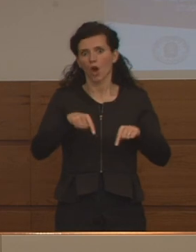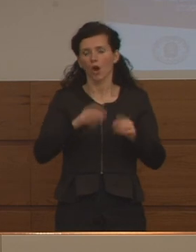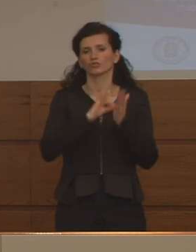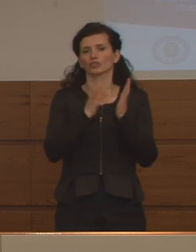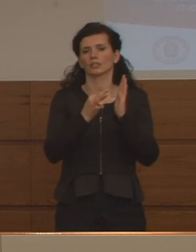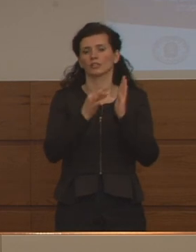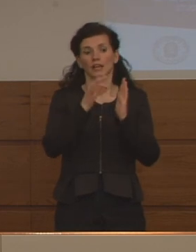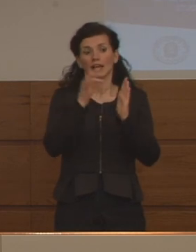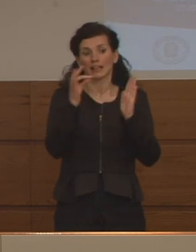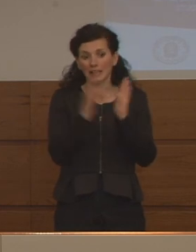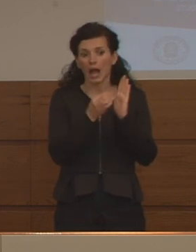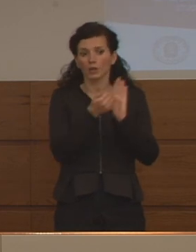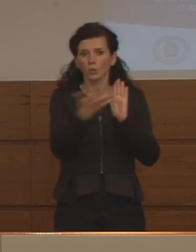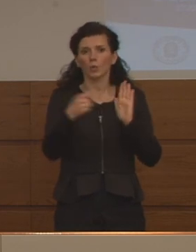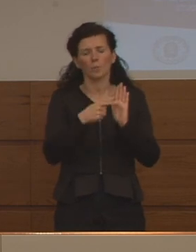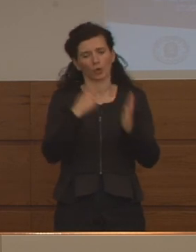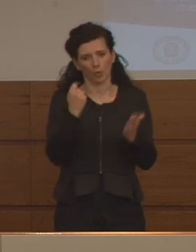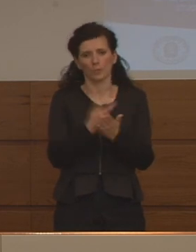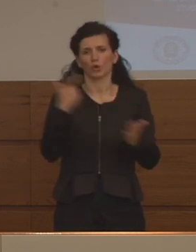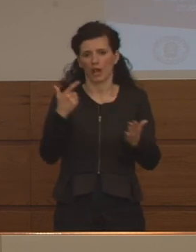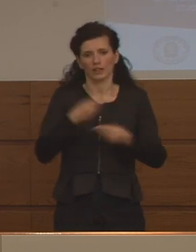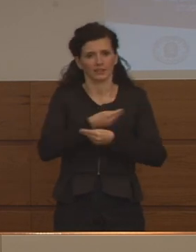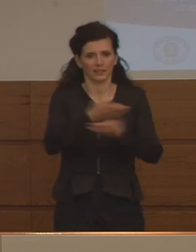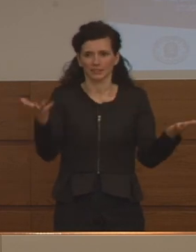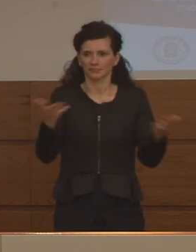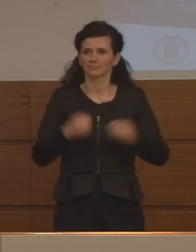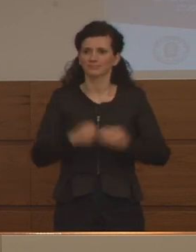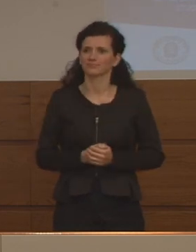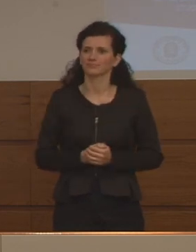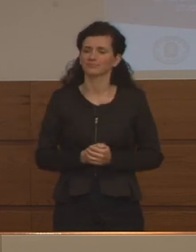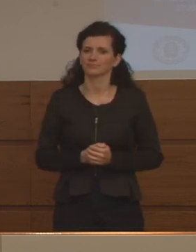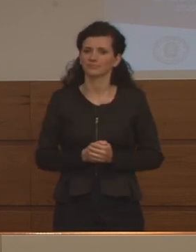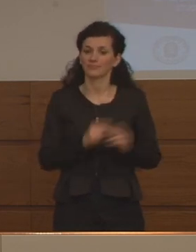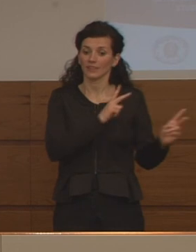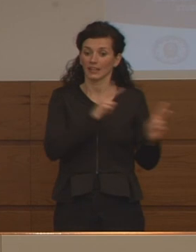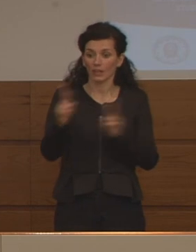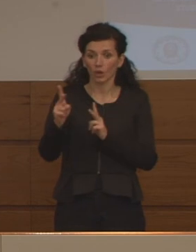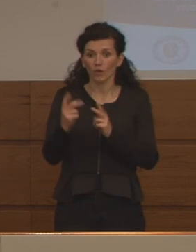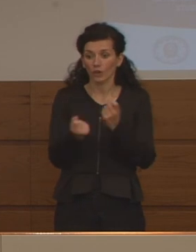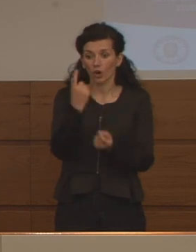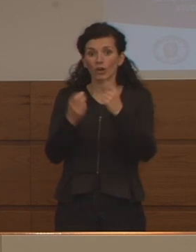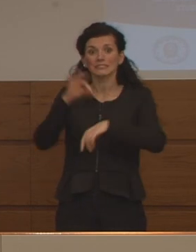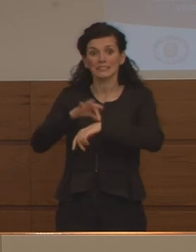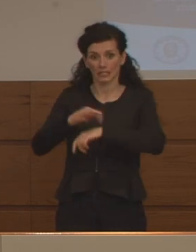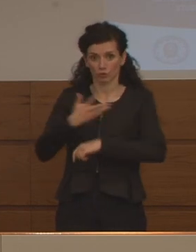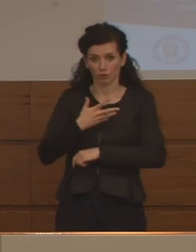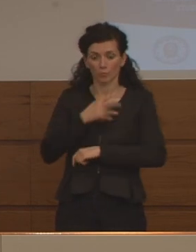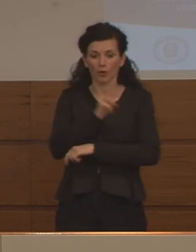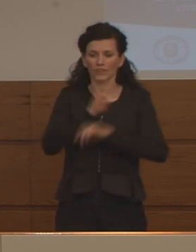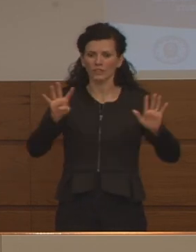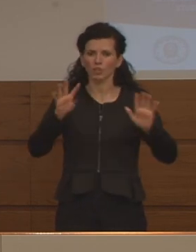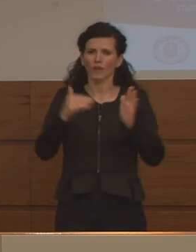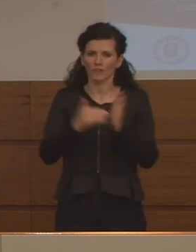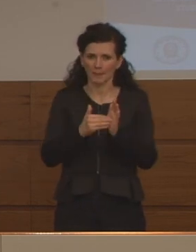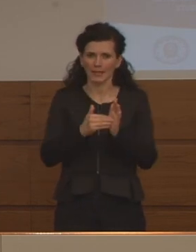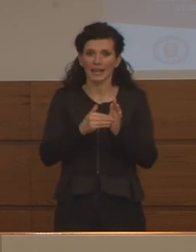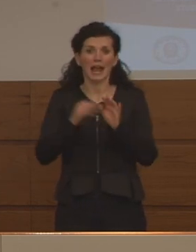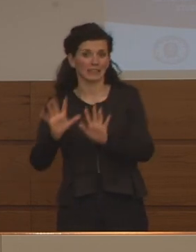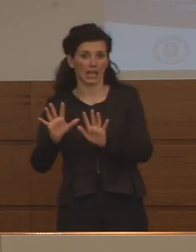evidenziato e sottolineato i ricoverati con sintomi sono 29 mila e